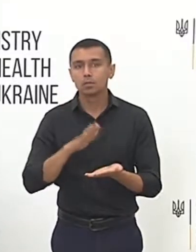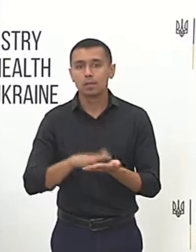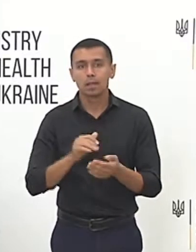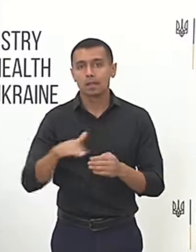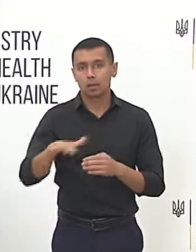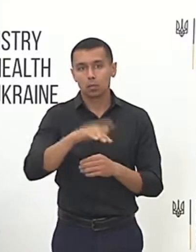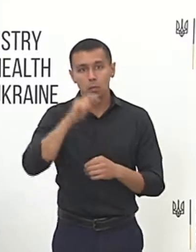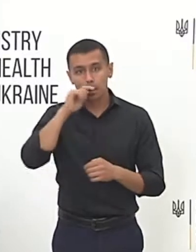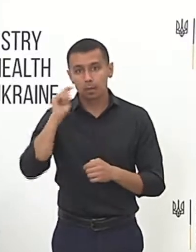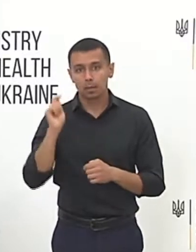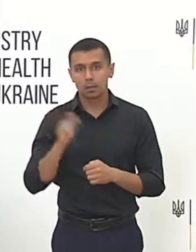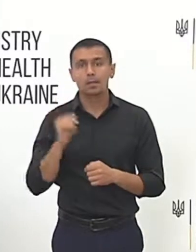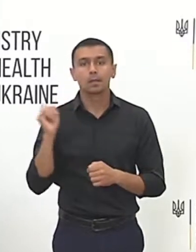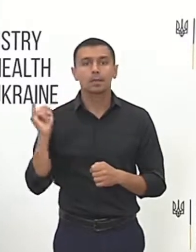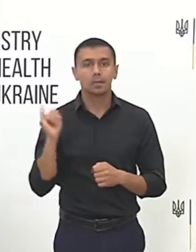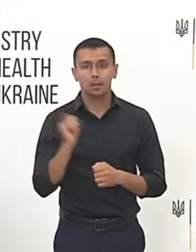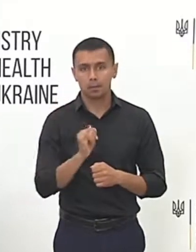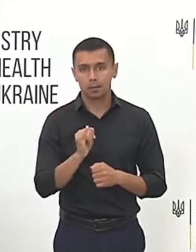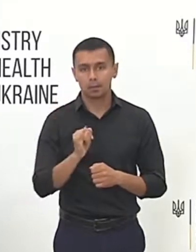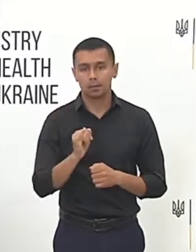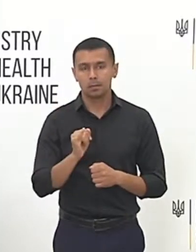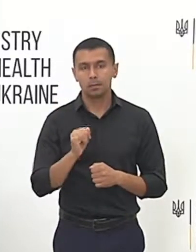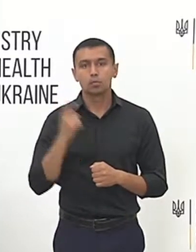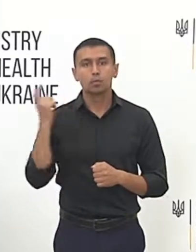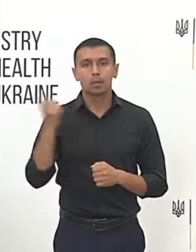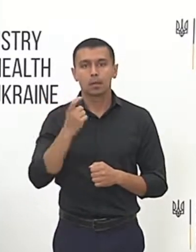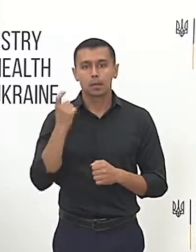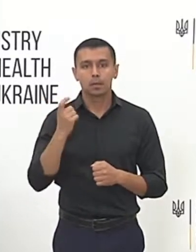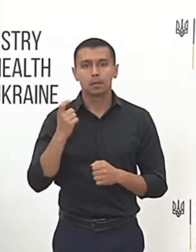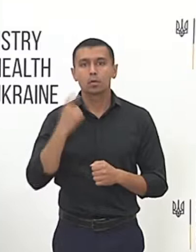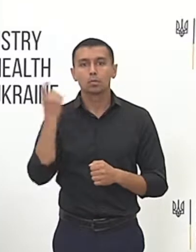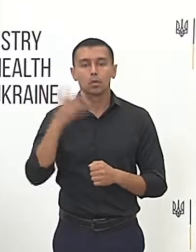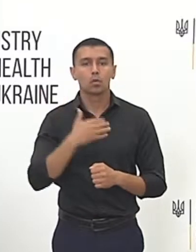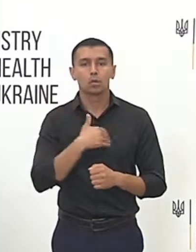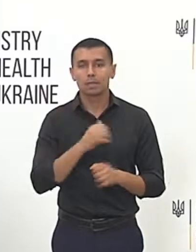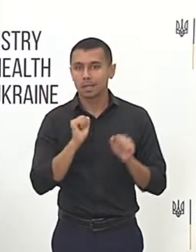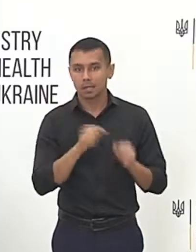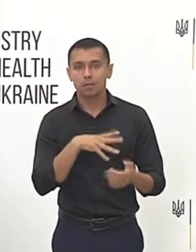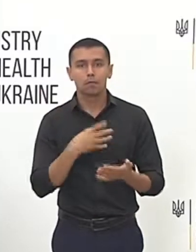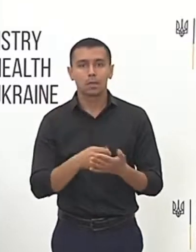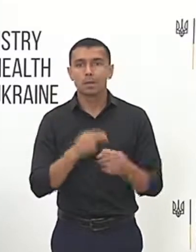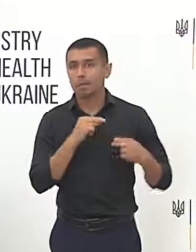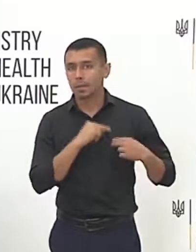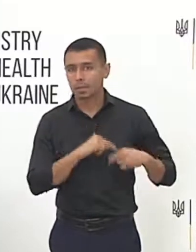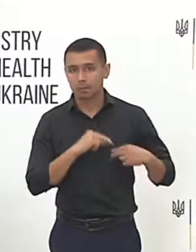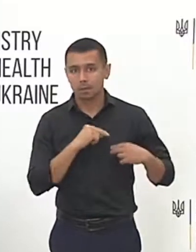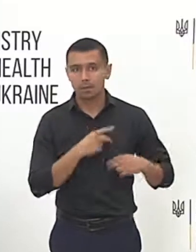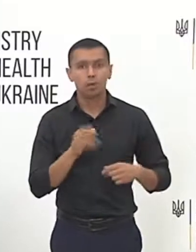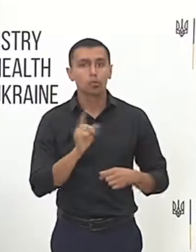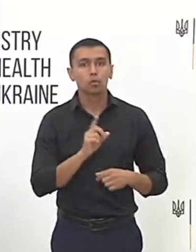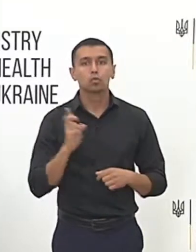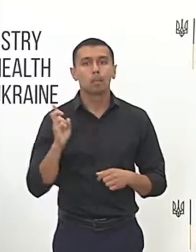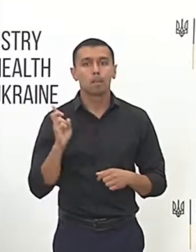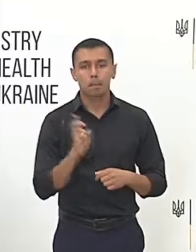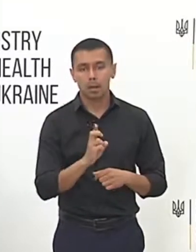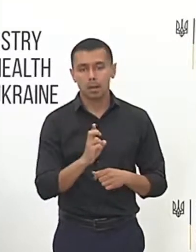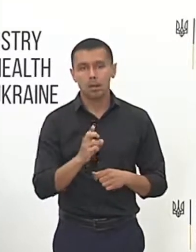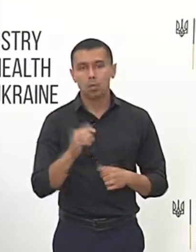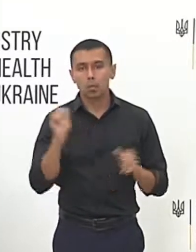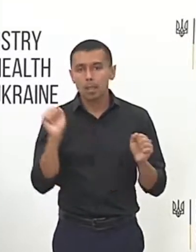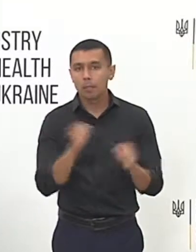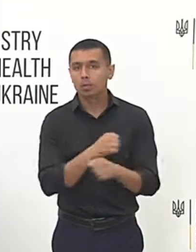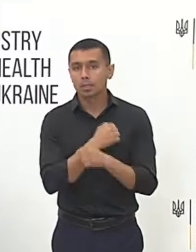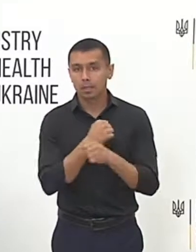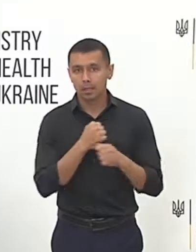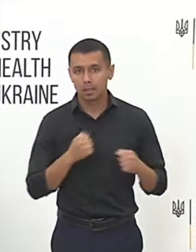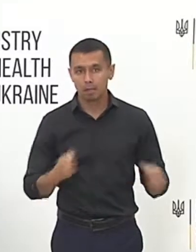на території України. І суб'єкти господарювання, які хотітимуть захистити своїх працівників для того, щоб